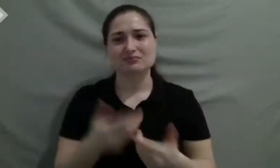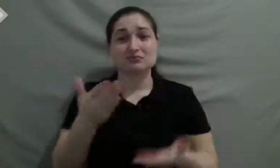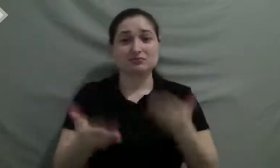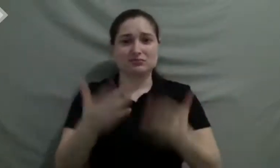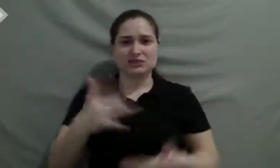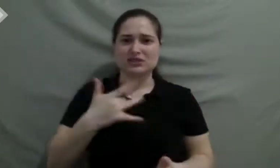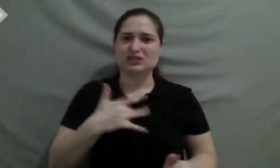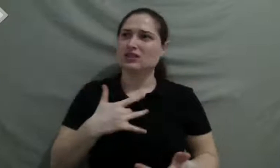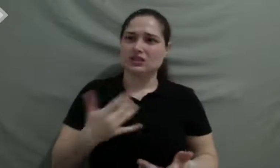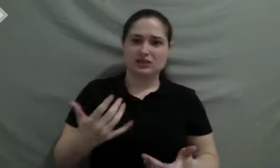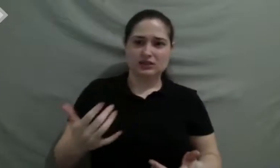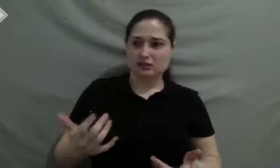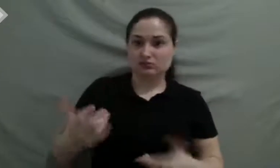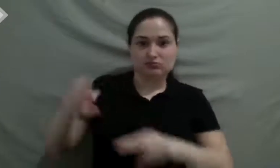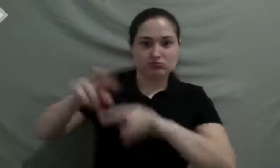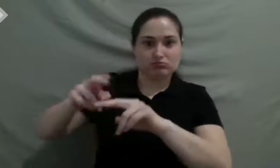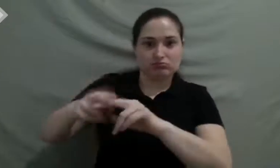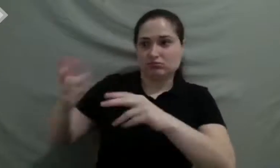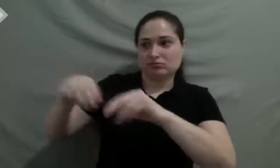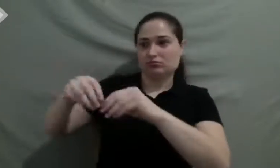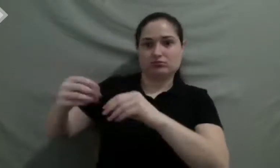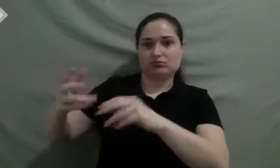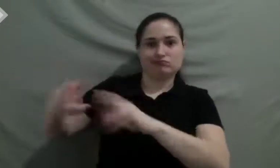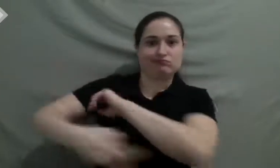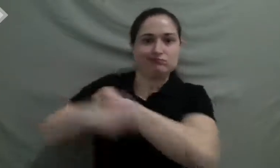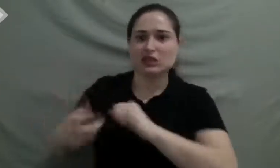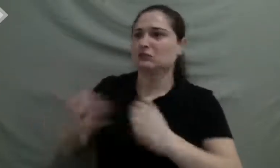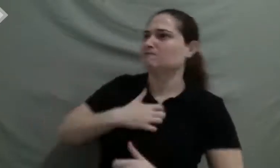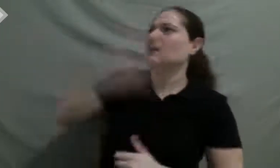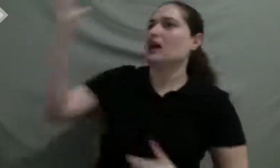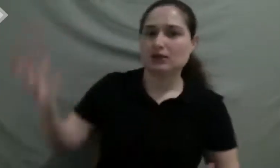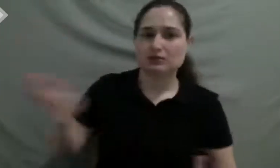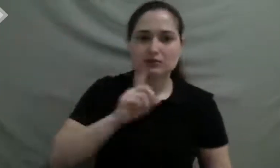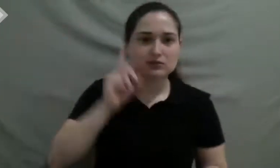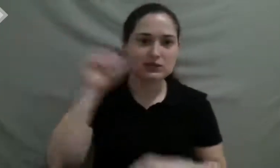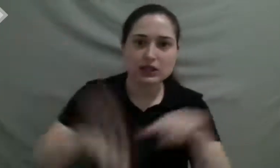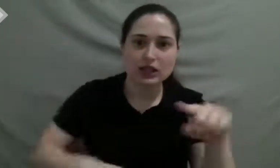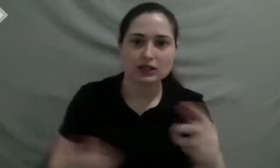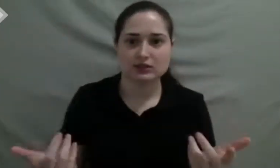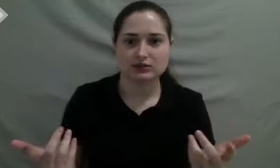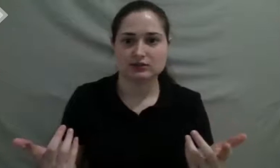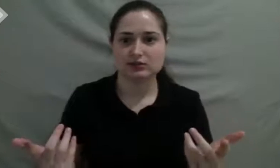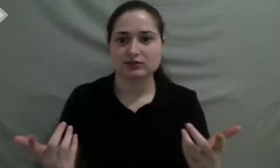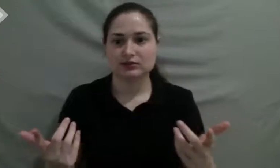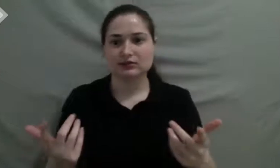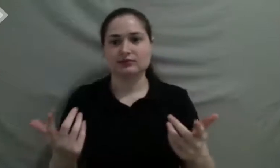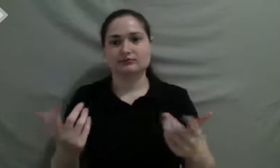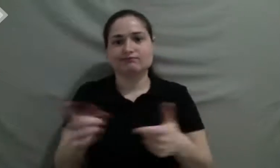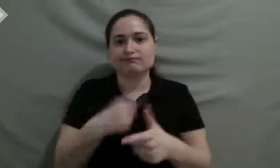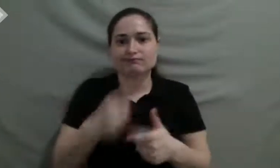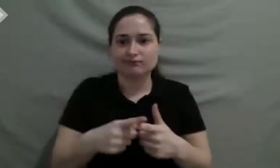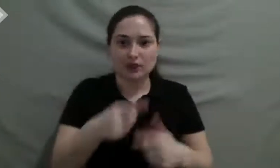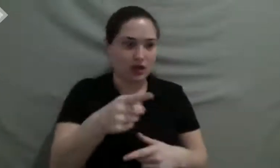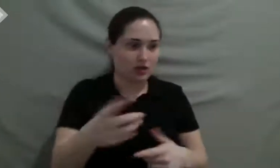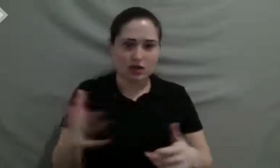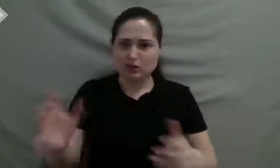y le dice 3 cosas. Él tira una pata, él le da una patada a una silla, entonces todo el mundo mira, ok. Entonces,